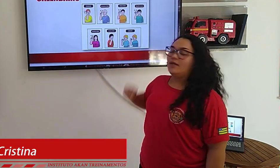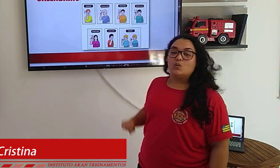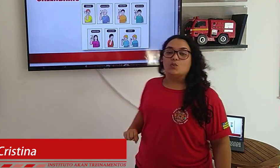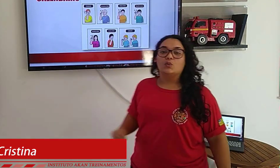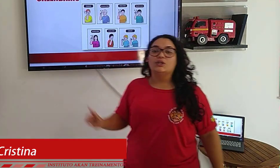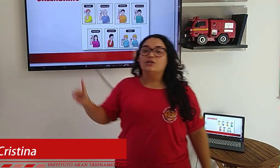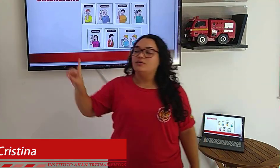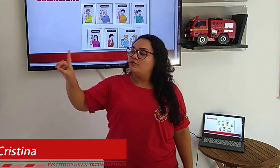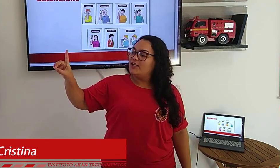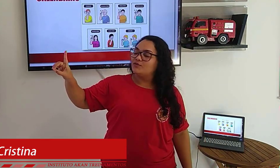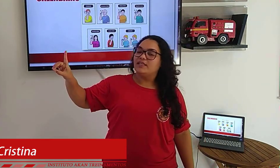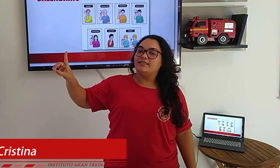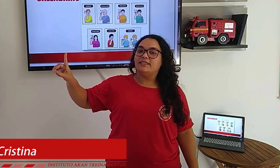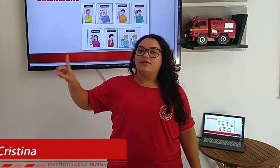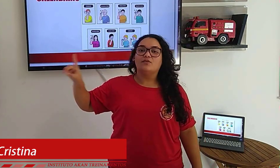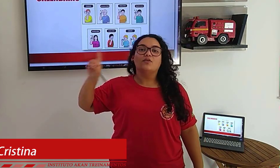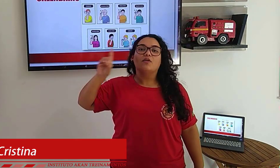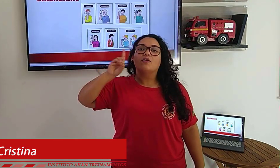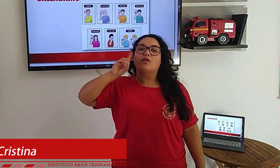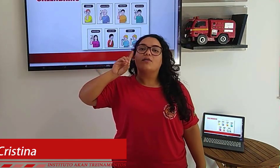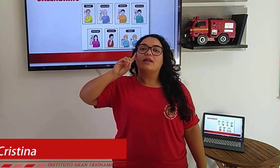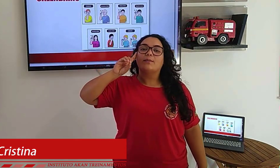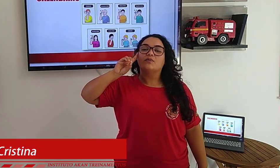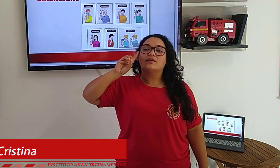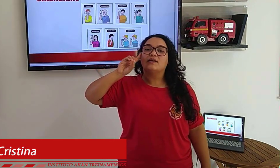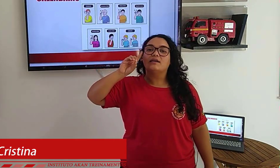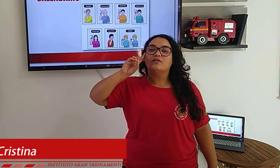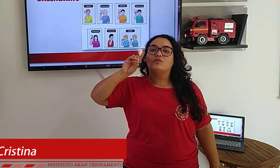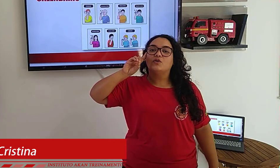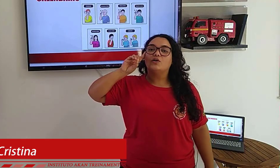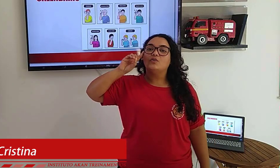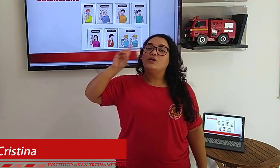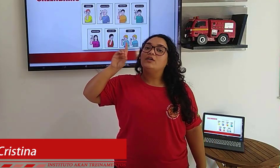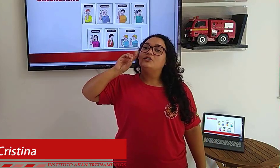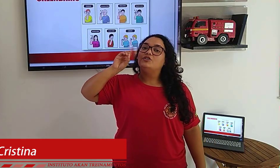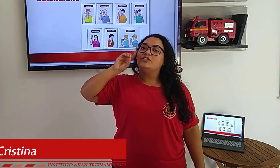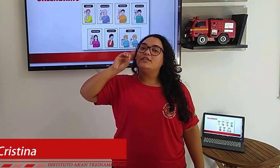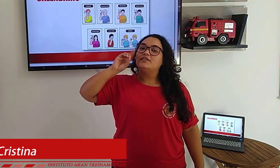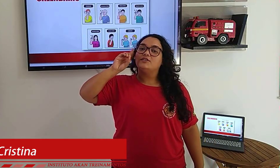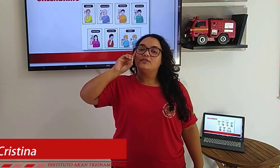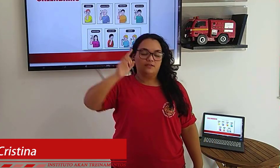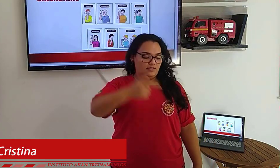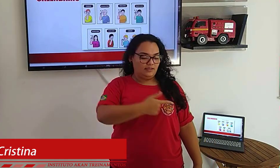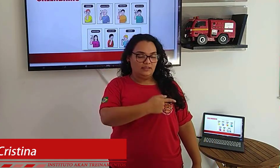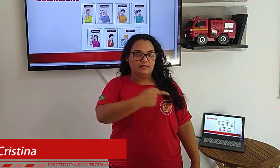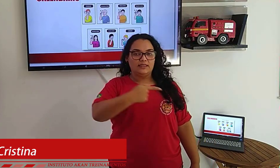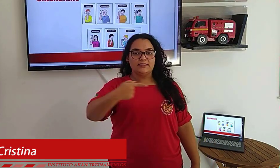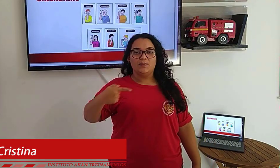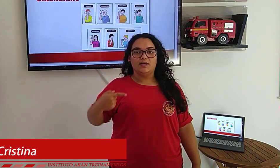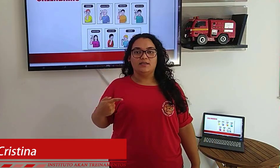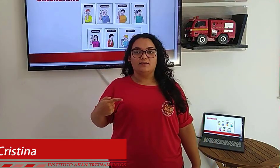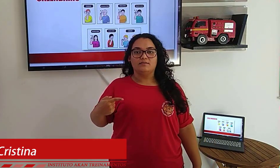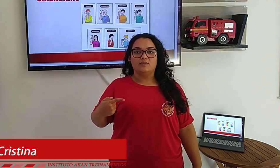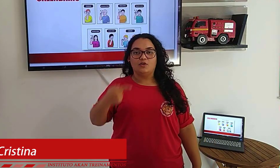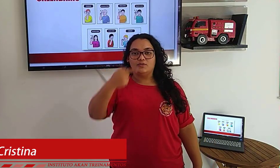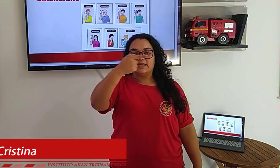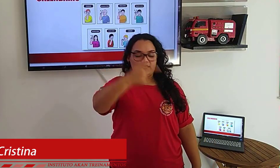Primeiro, faz o desenho, coloca na ponta do olho, dias da semana. Olha o